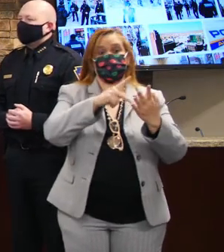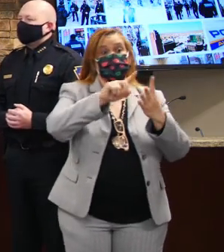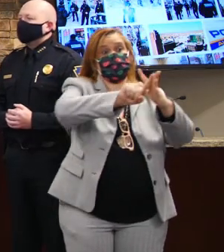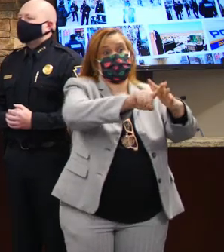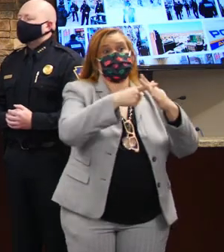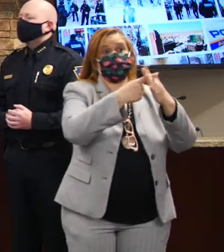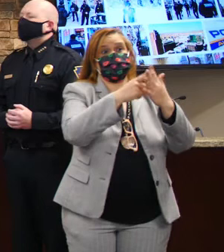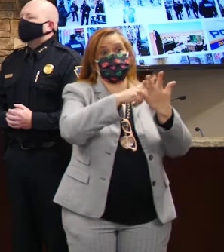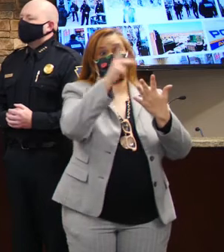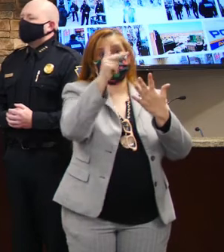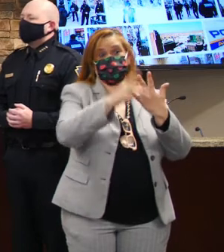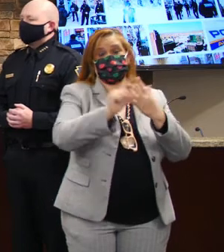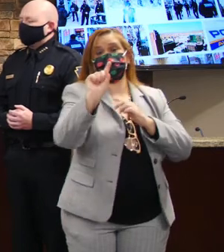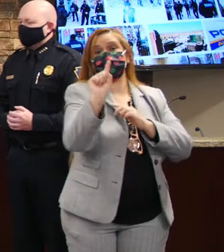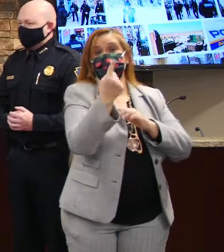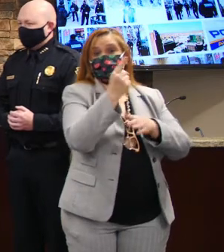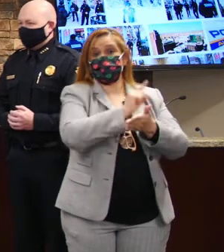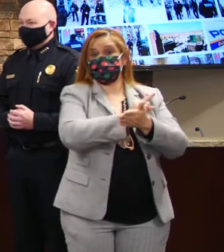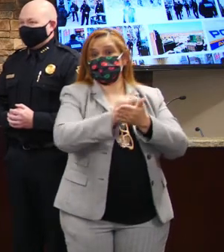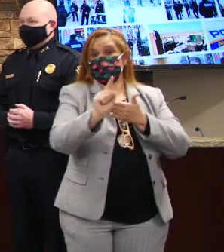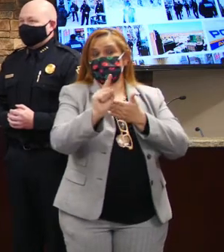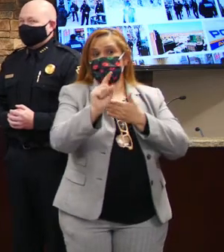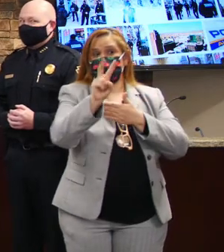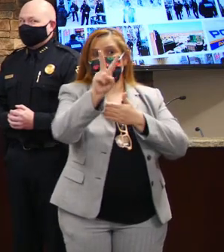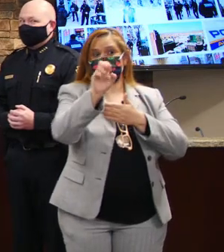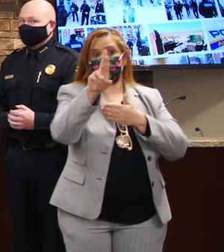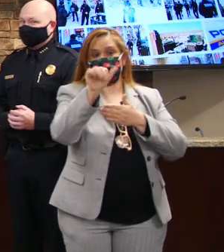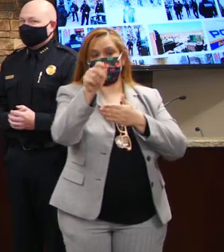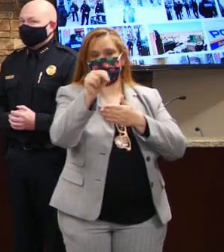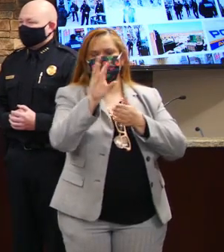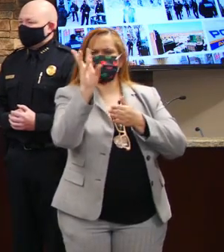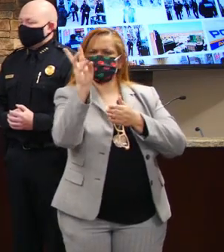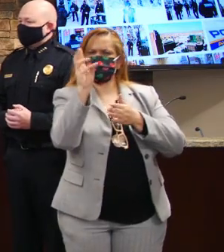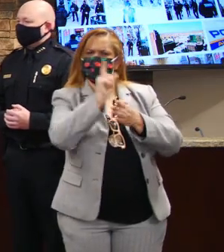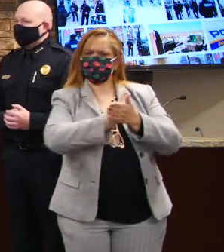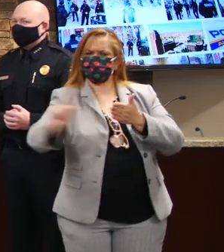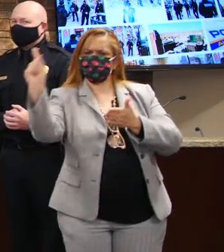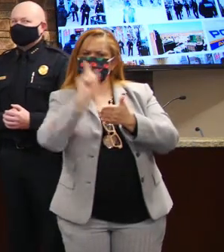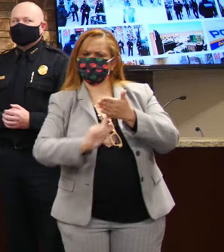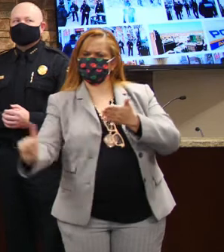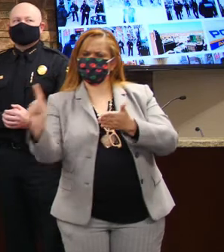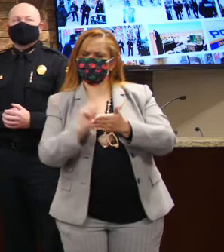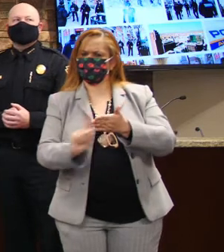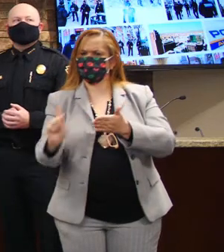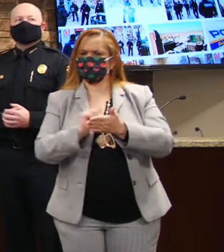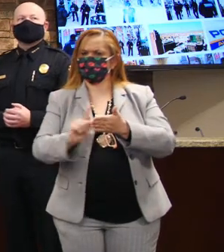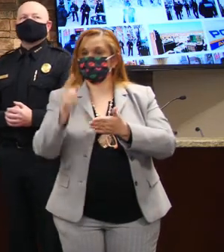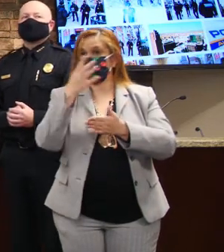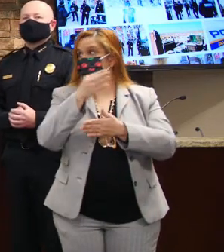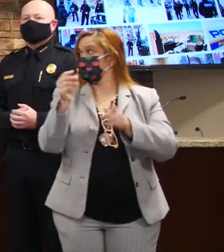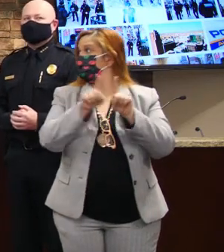en la primera semana de mayo y va a ser por 6 semanas aproximado. Vamos a juntar